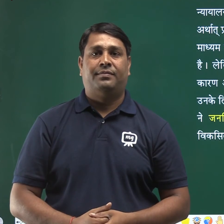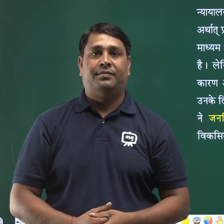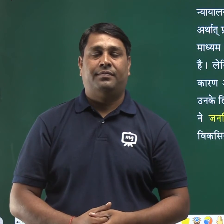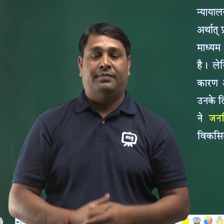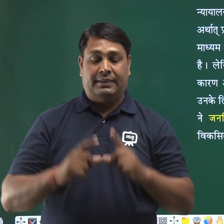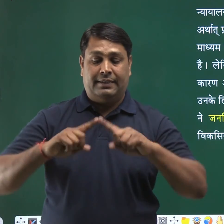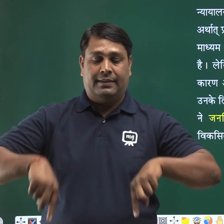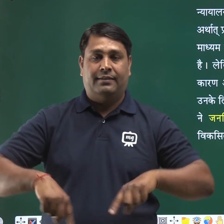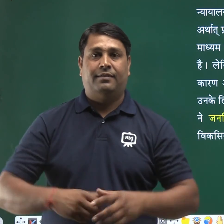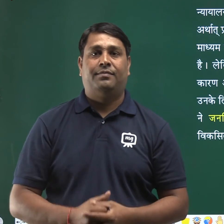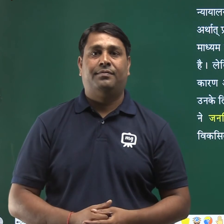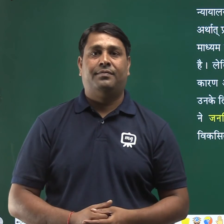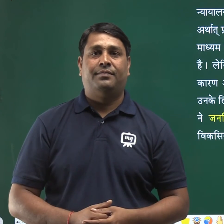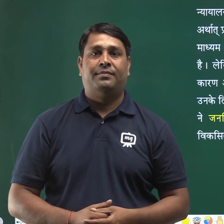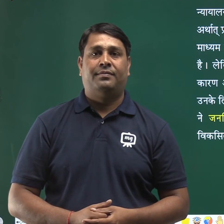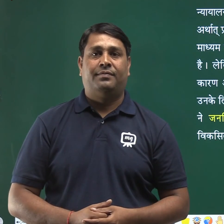लेकिन